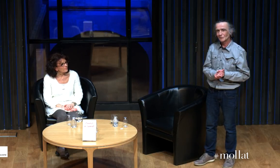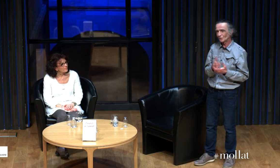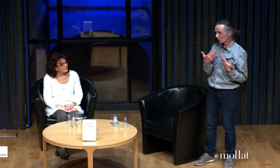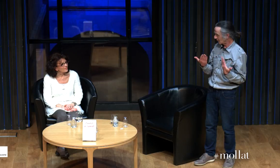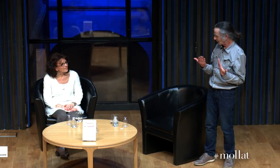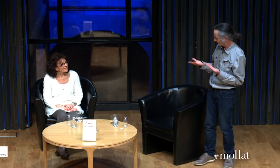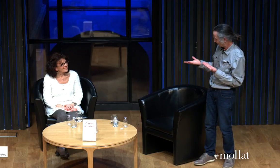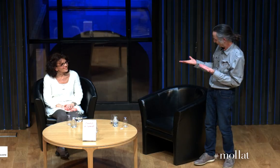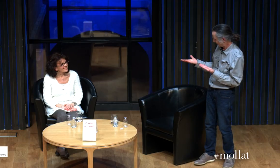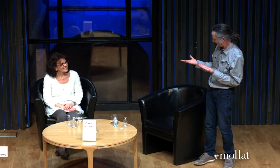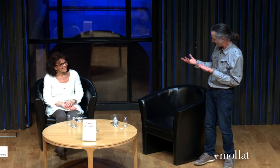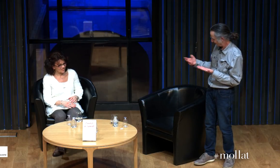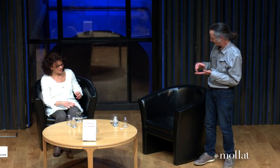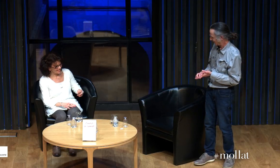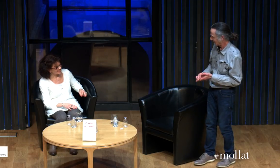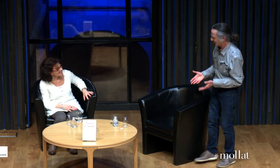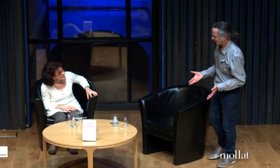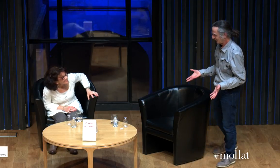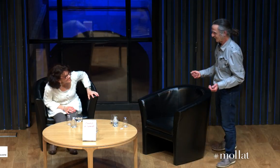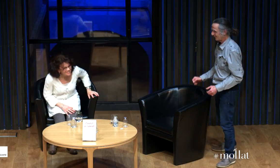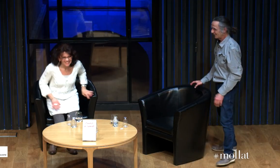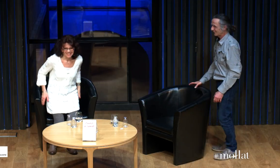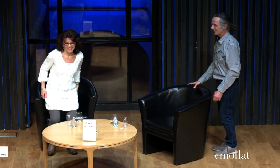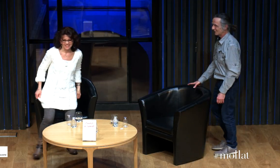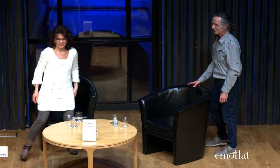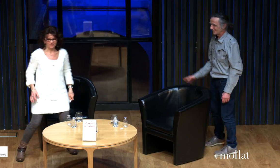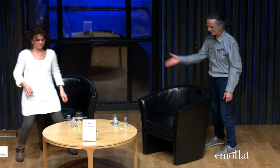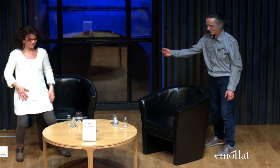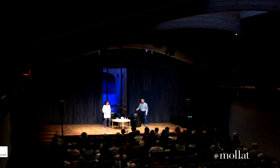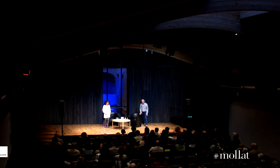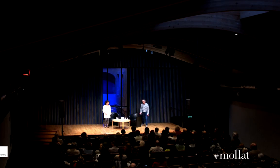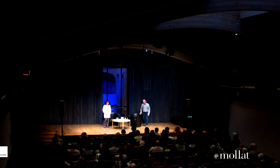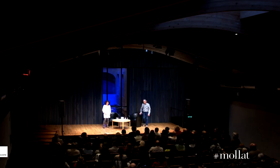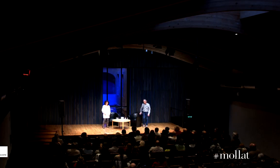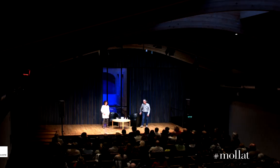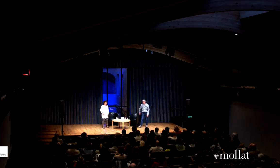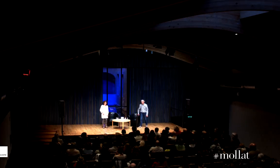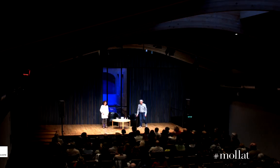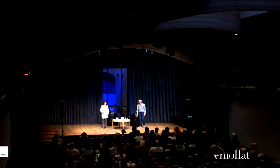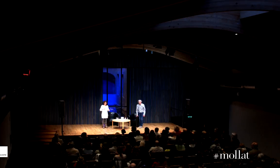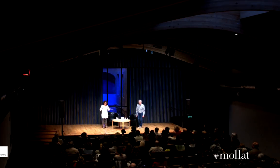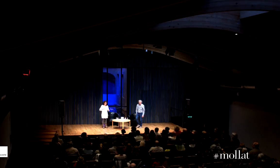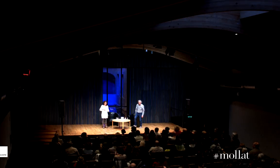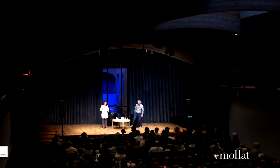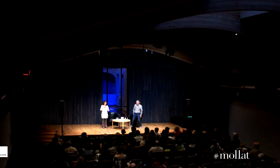personnes sourdes. Donc ce livre a pour but vraiment de vous réveiller, de vous faire découvrir ce que l'on a pu